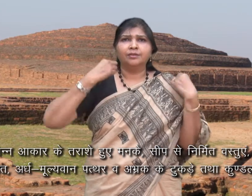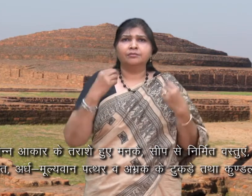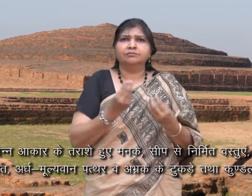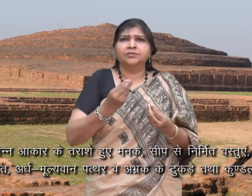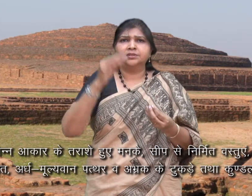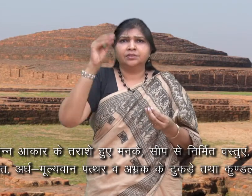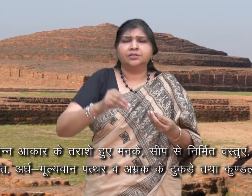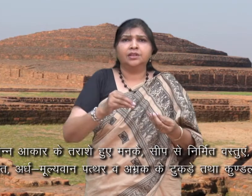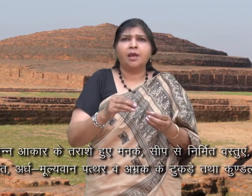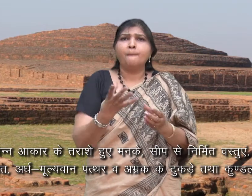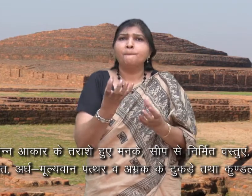अर्धमूल्यवान पत्थर,